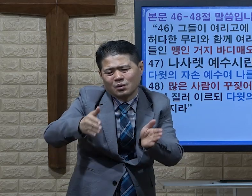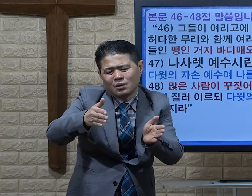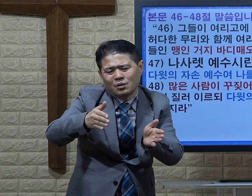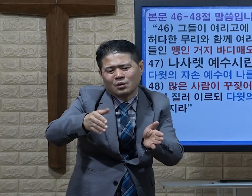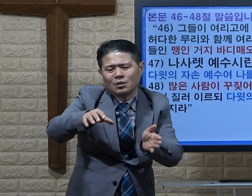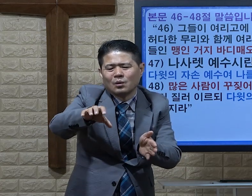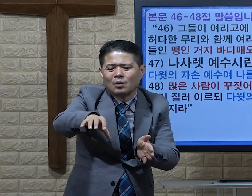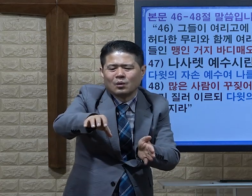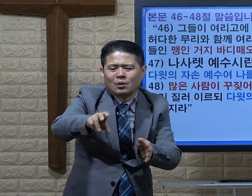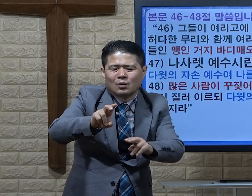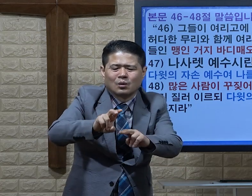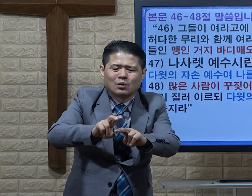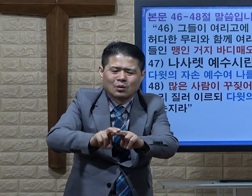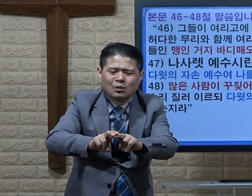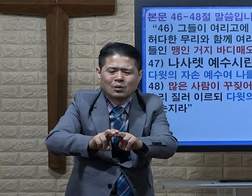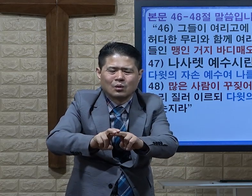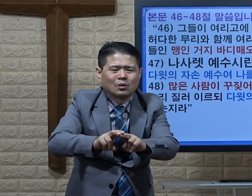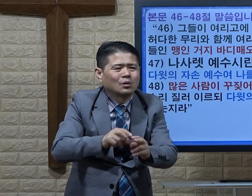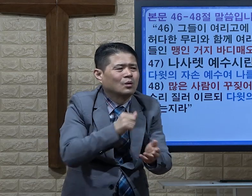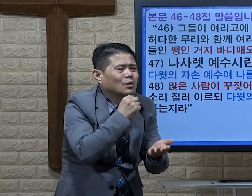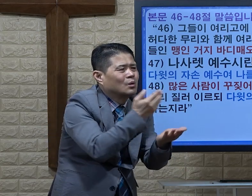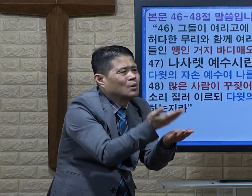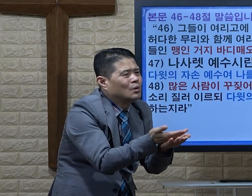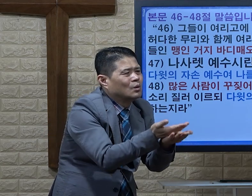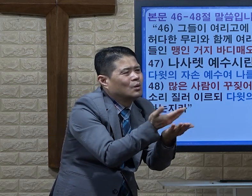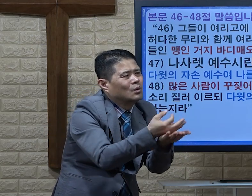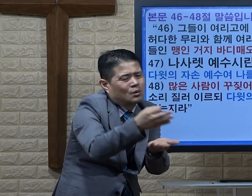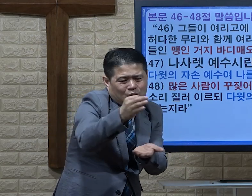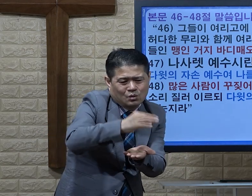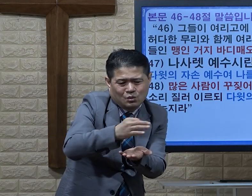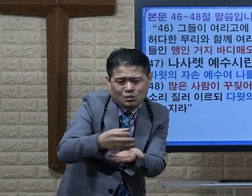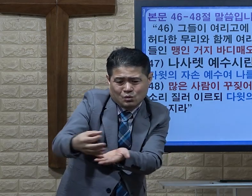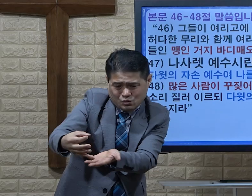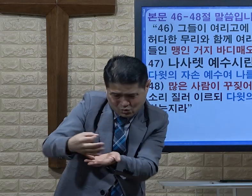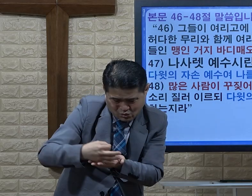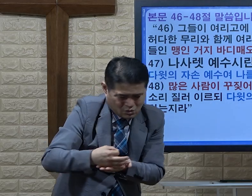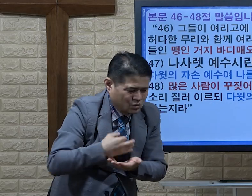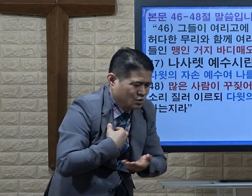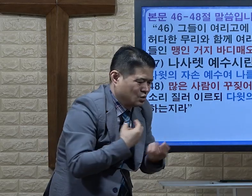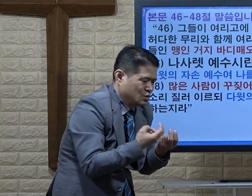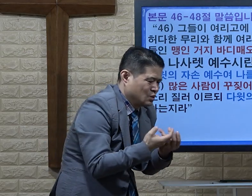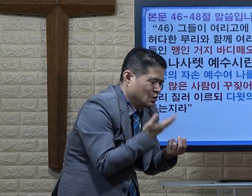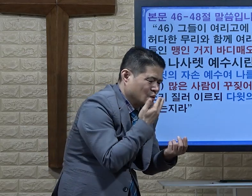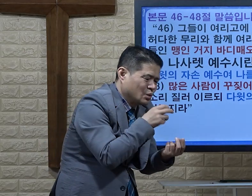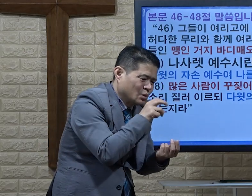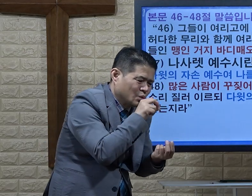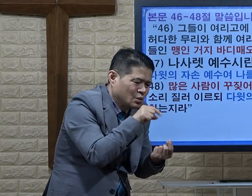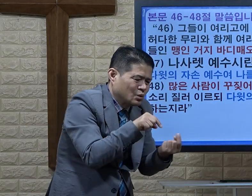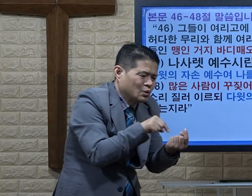것입니다. 그래서 길가에 앉아서 돈을 구걸하며